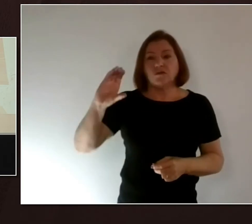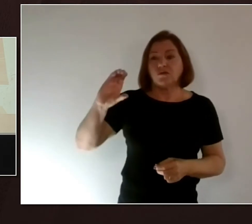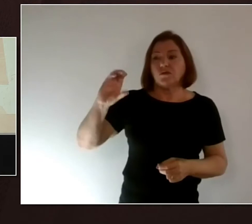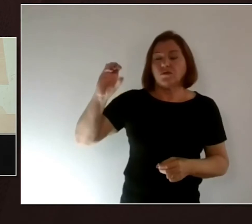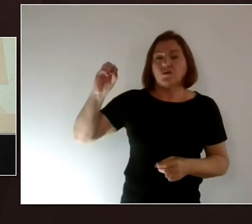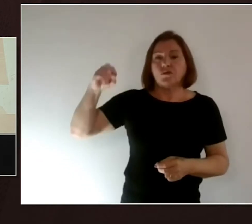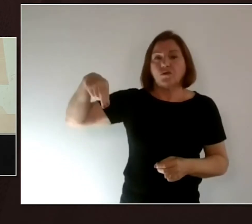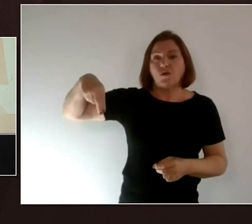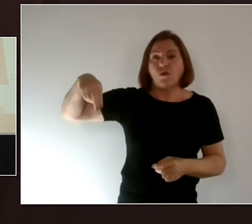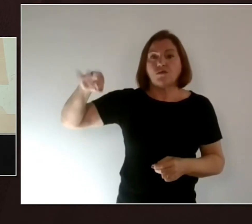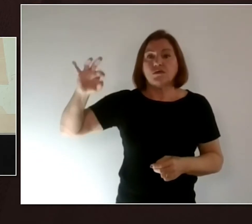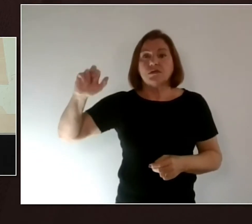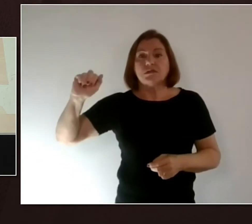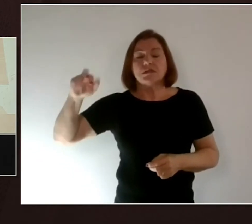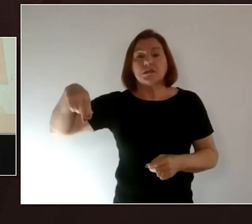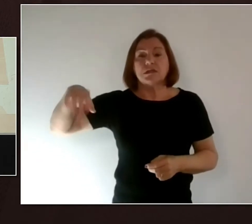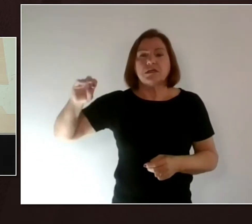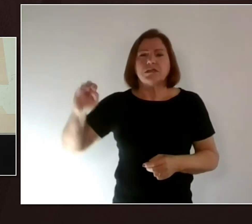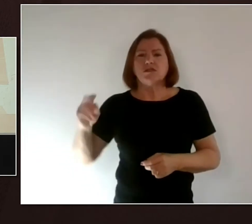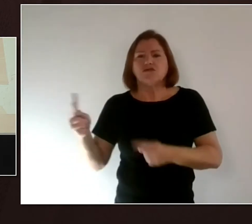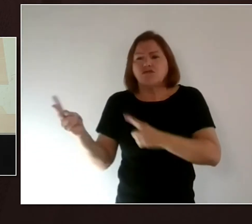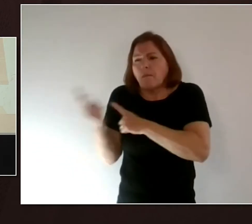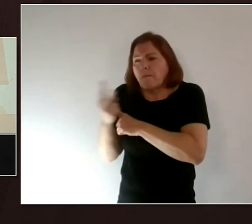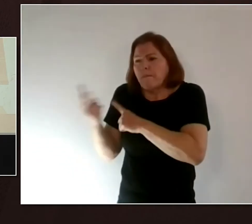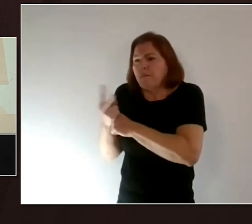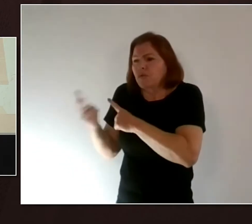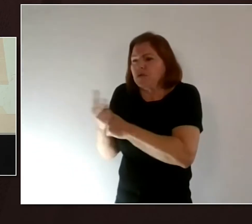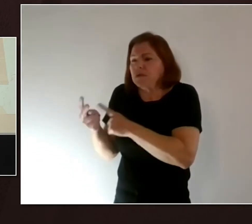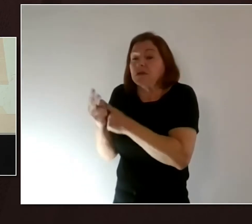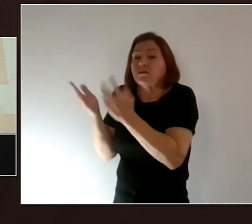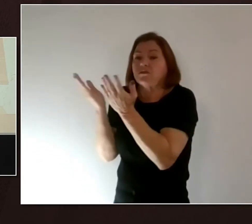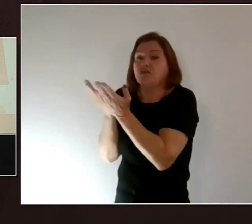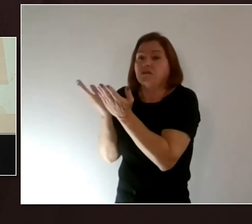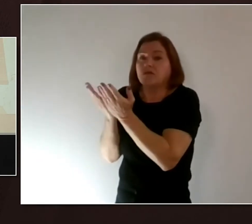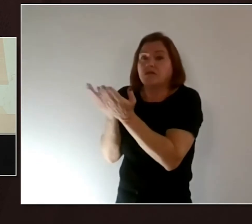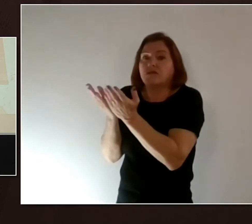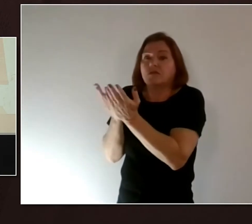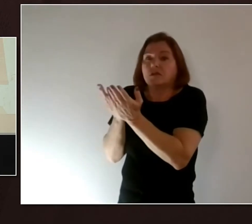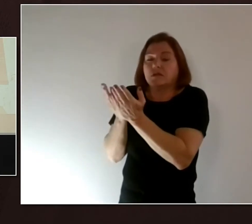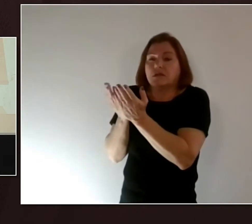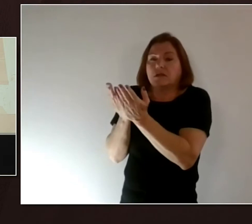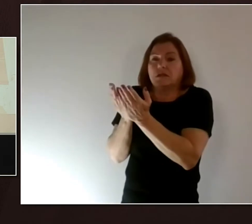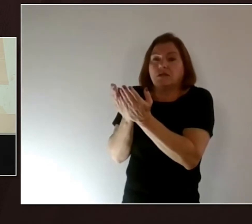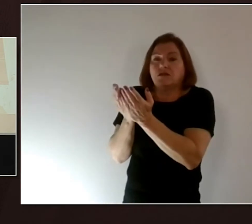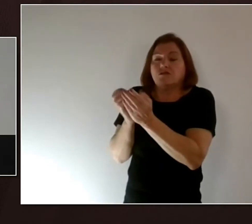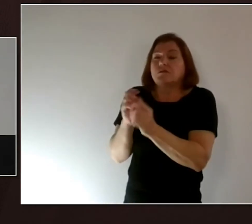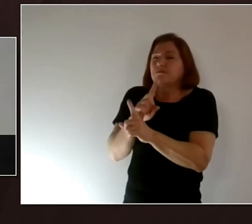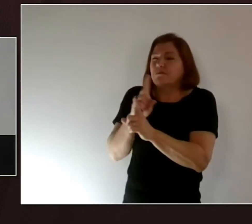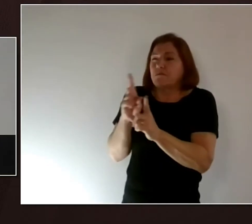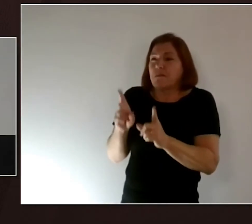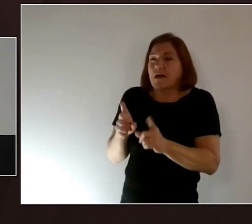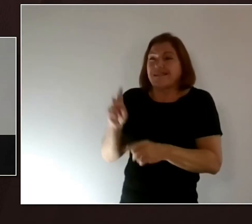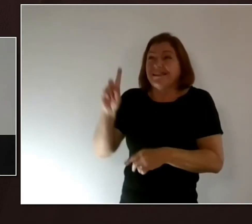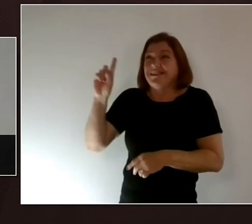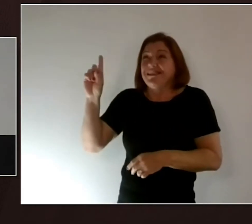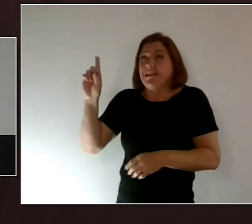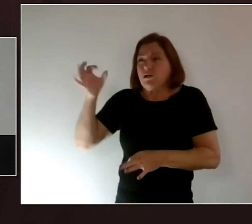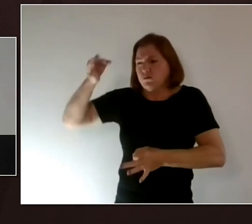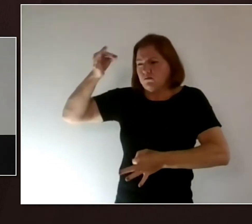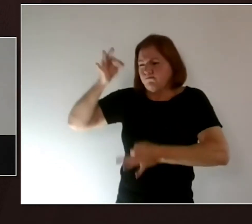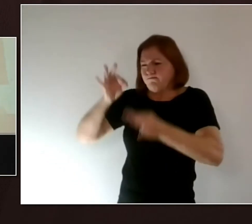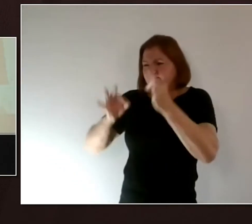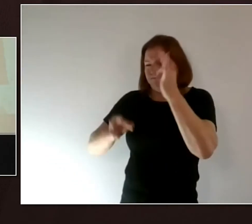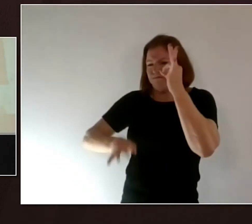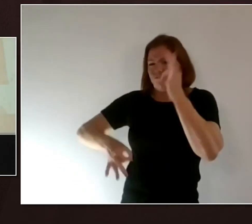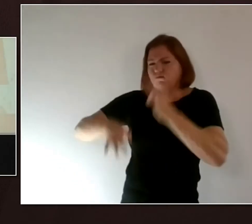Gália, onde residia. Aí não demorou muito, via a mão julgadora de Deus. Galério, o